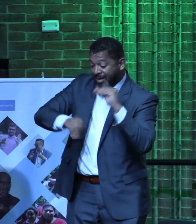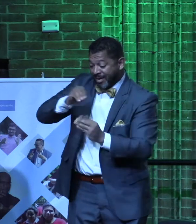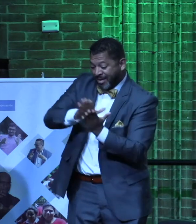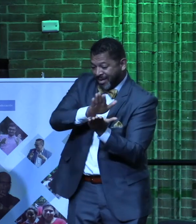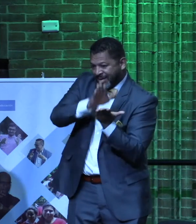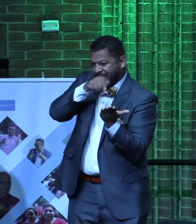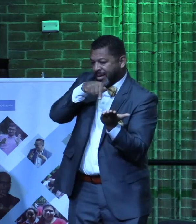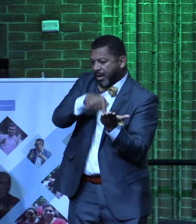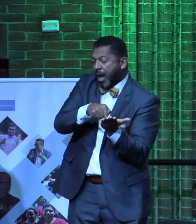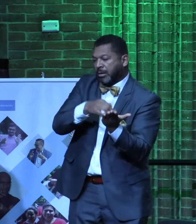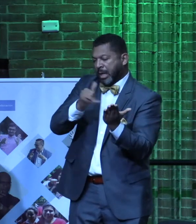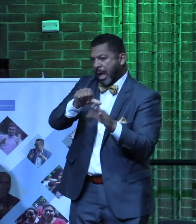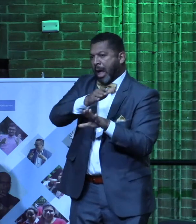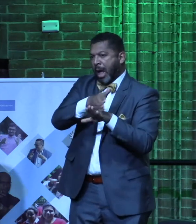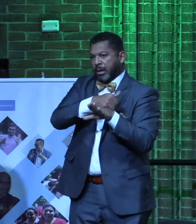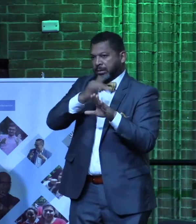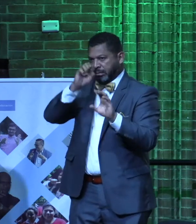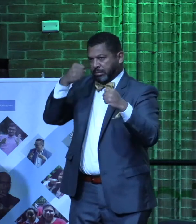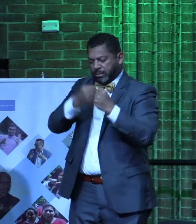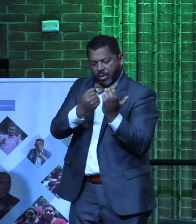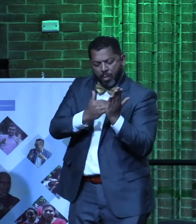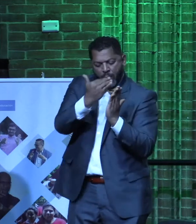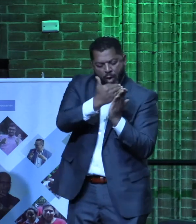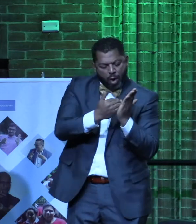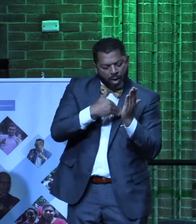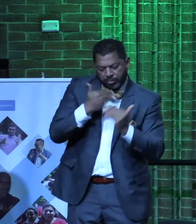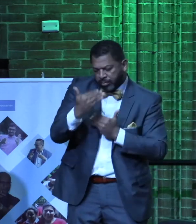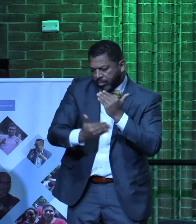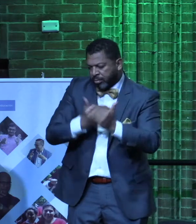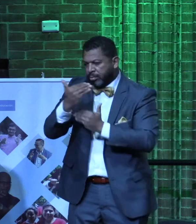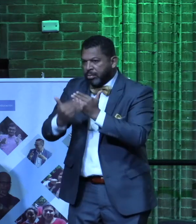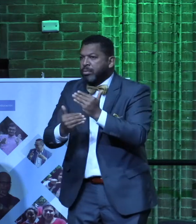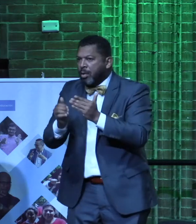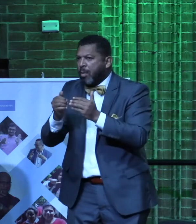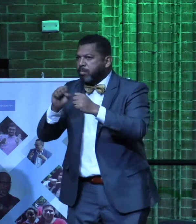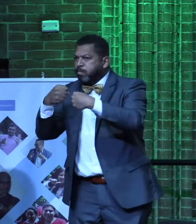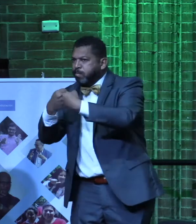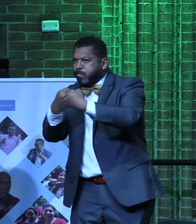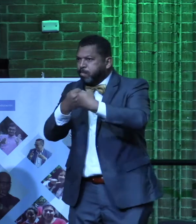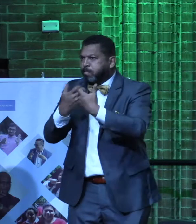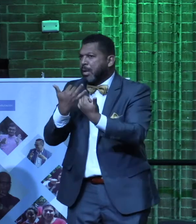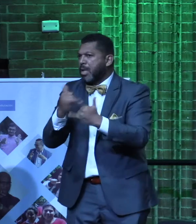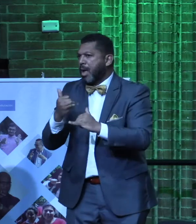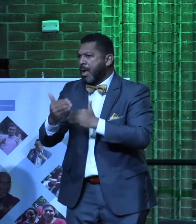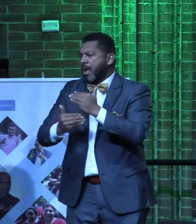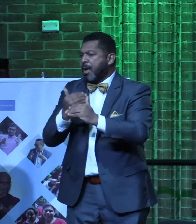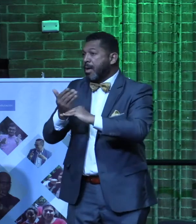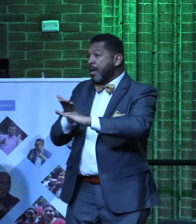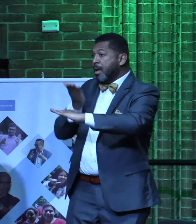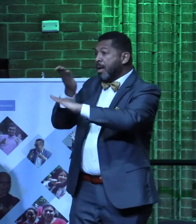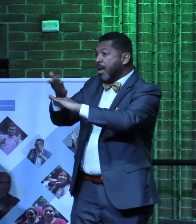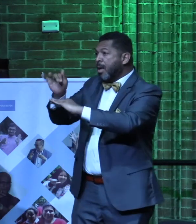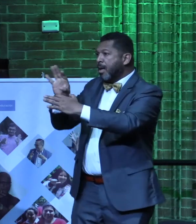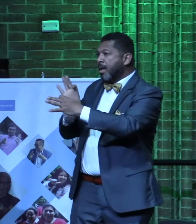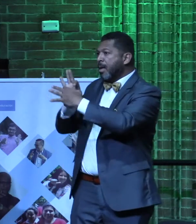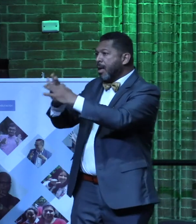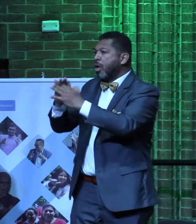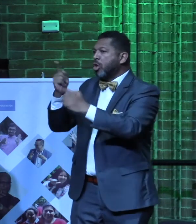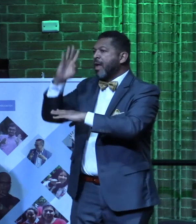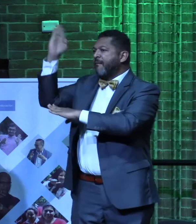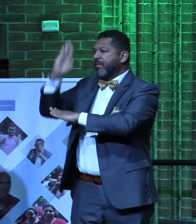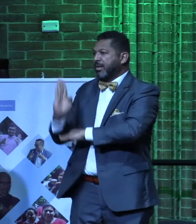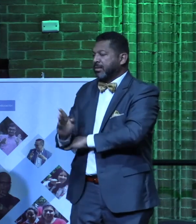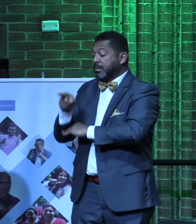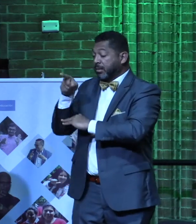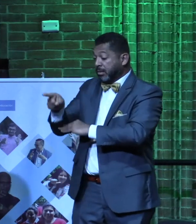un documento de cooperación que guía nuestro trabajo en materia de cooperación. Enviamos propuestas de trabajo articulado con Brasil. La